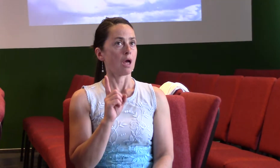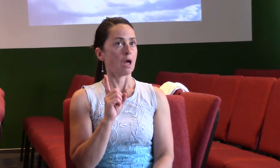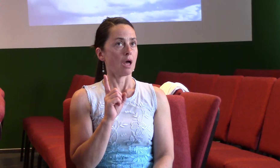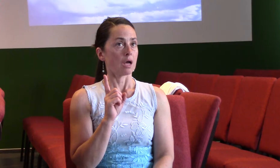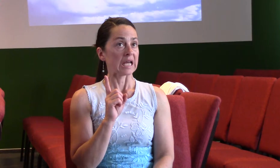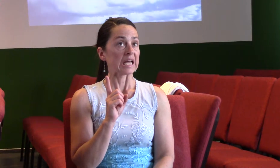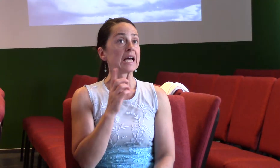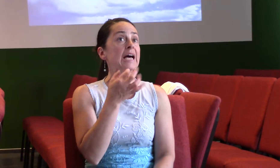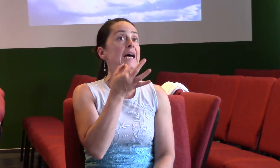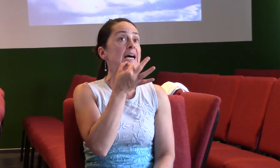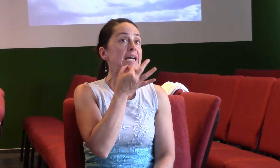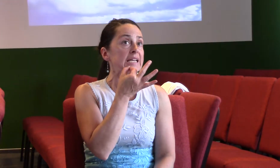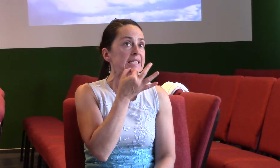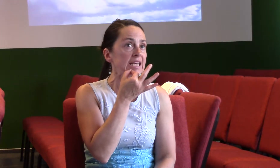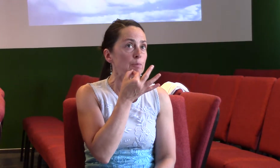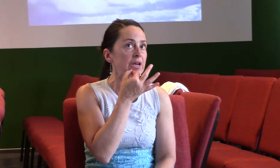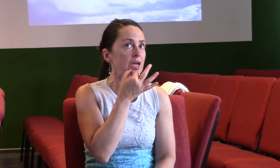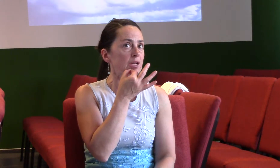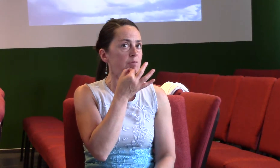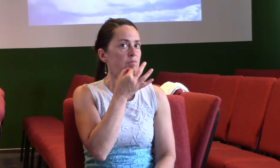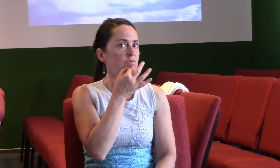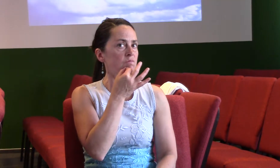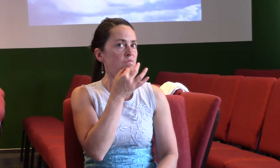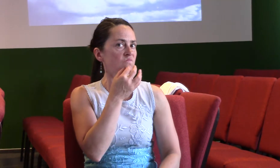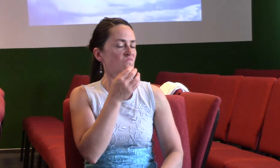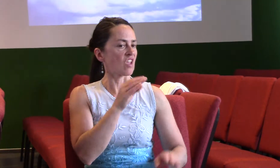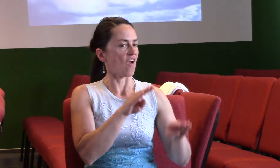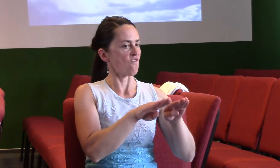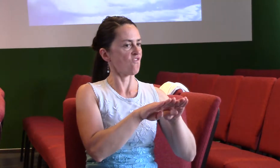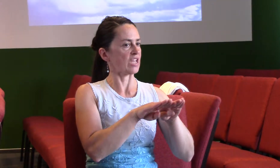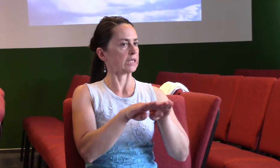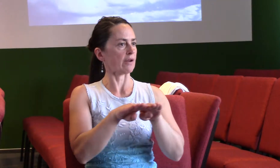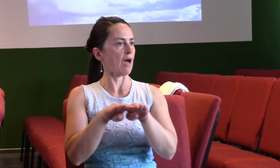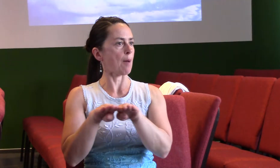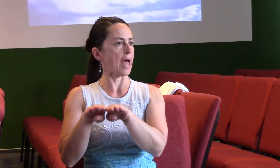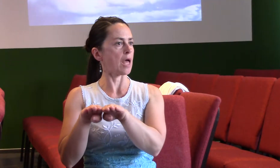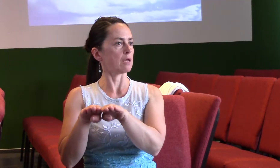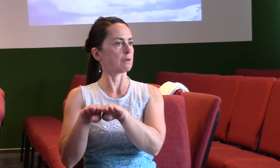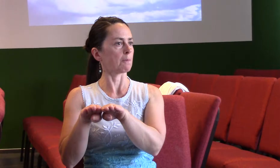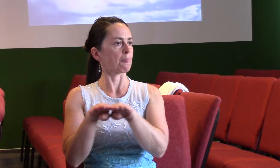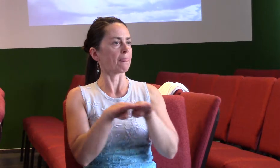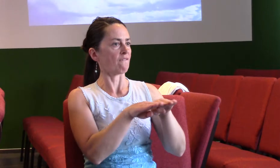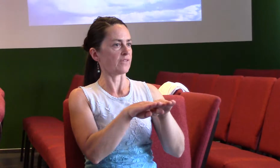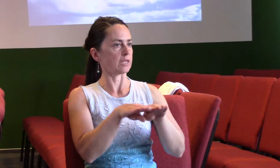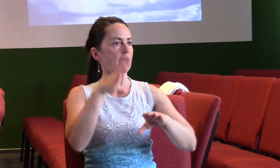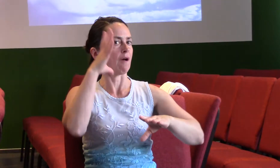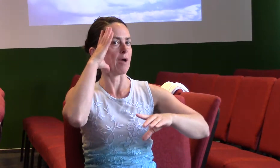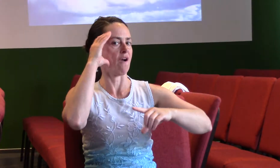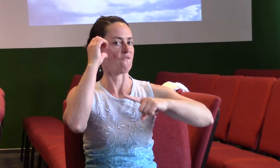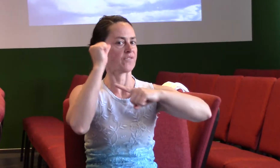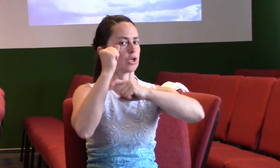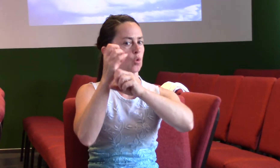už jsem to řekl, dňábel je zloděj, je to jeho podstata, proto